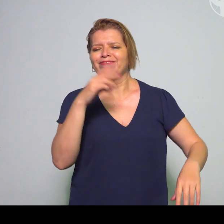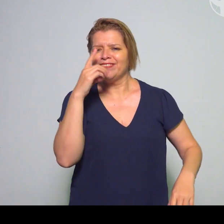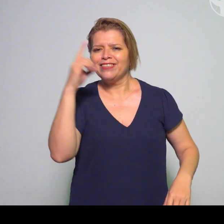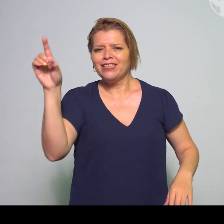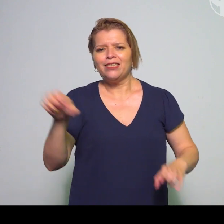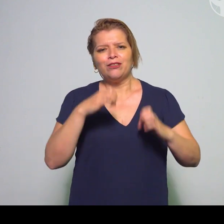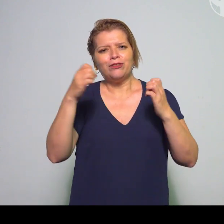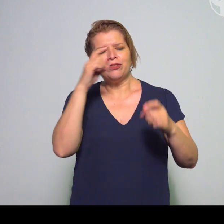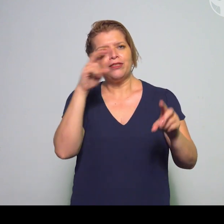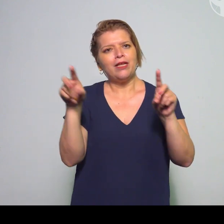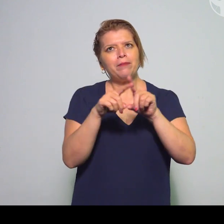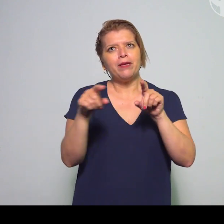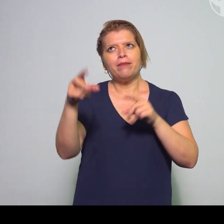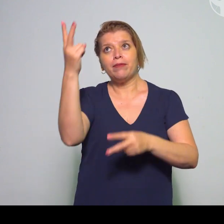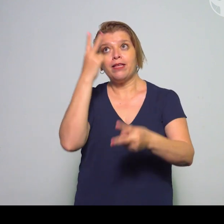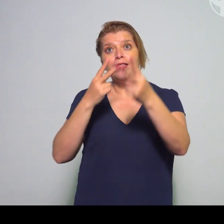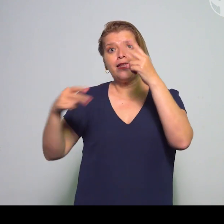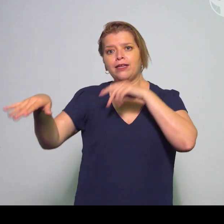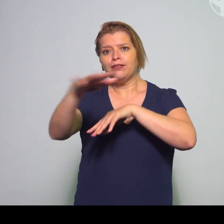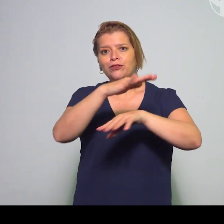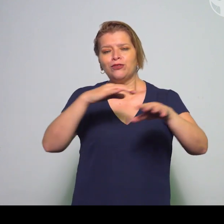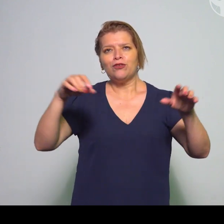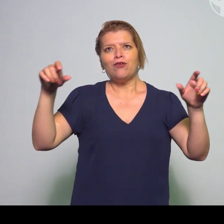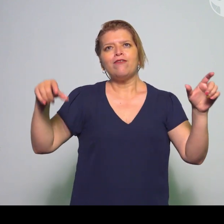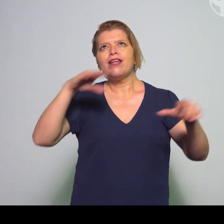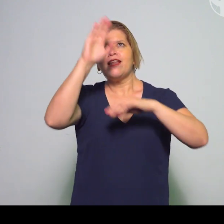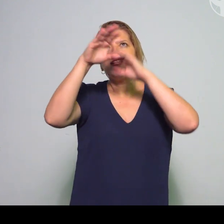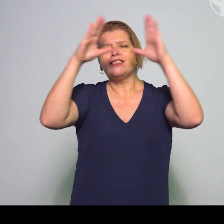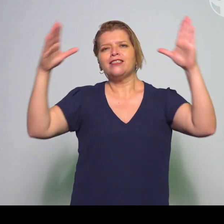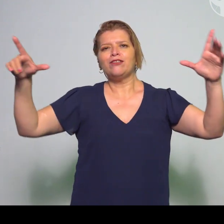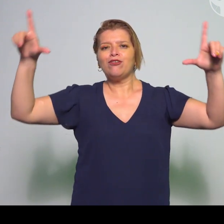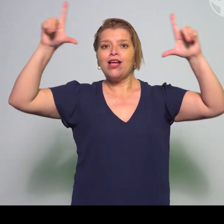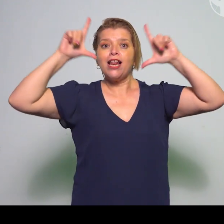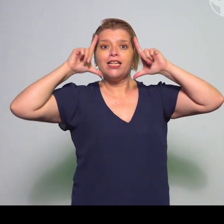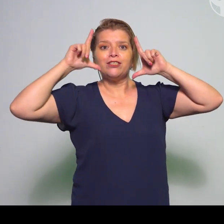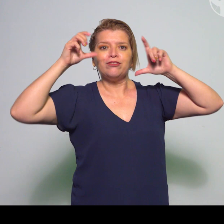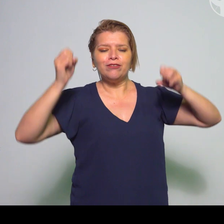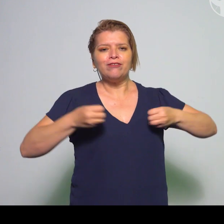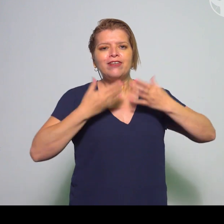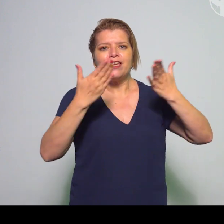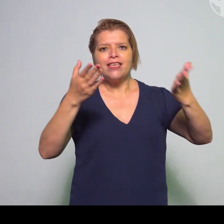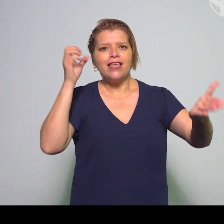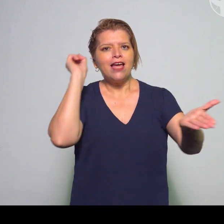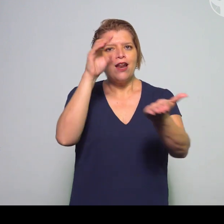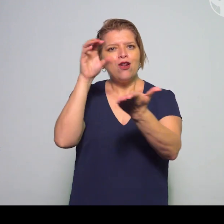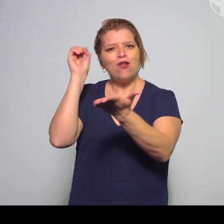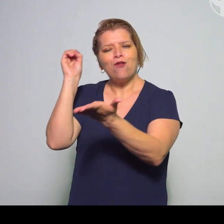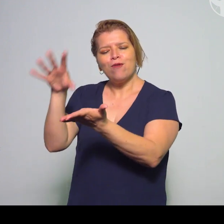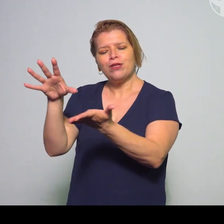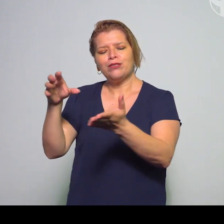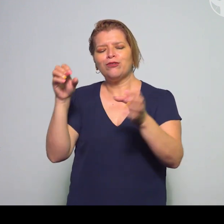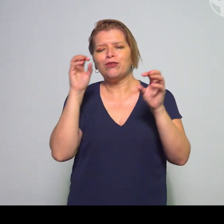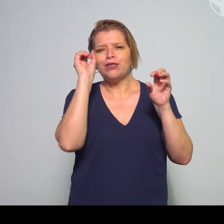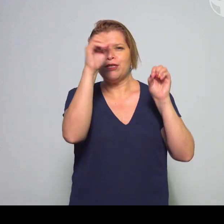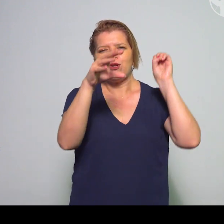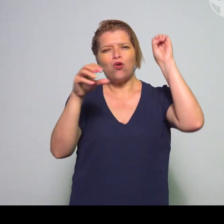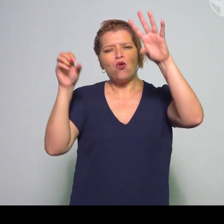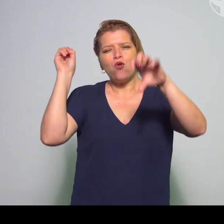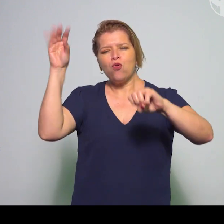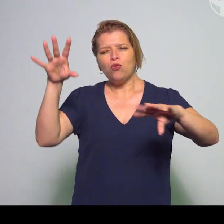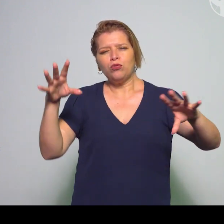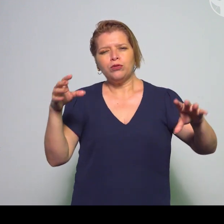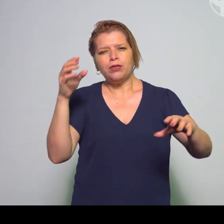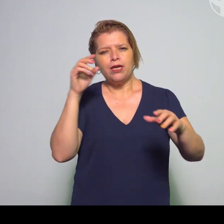Dios. Así nos visitará desde el cielo el sol naciente, para dar luz a los que viven en tinieblas, en la